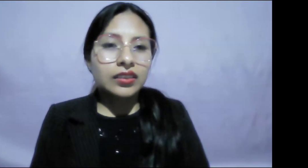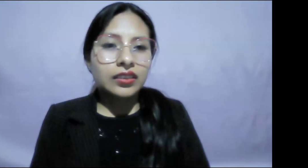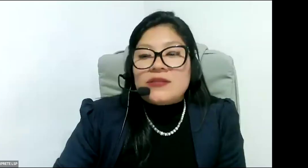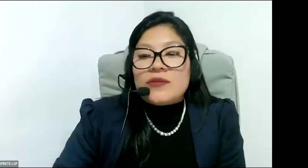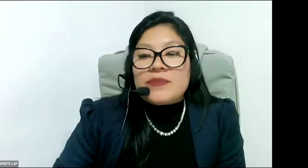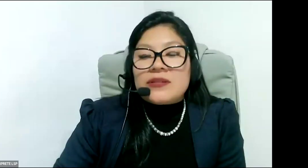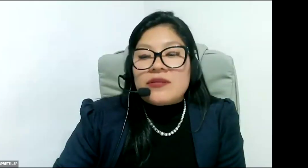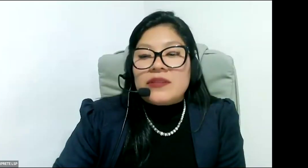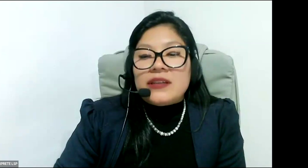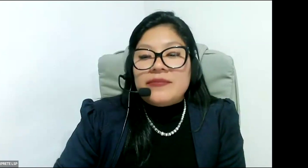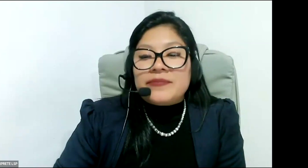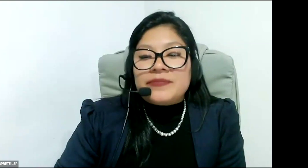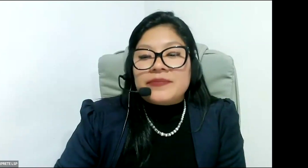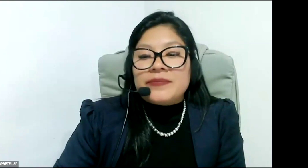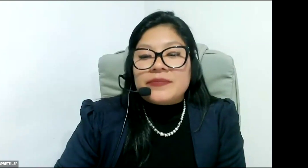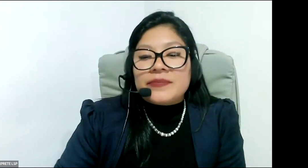Alison